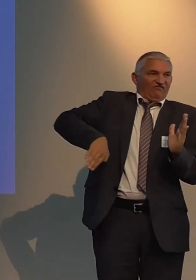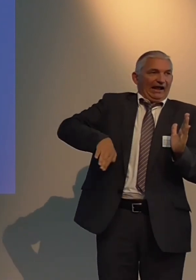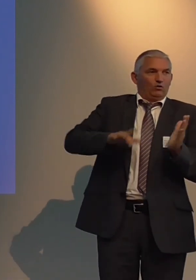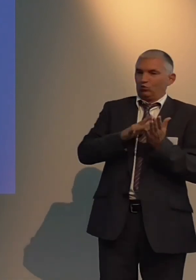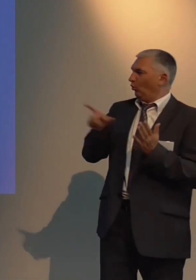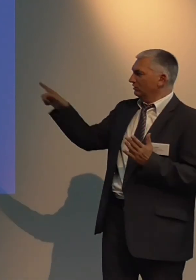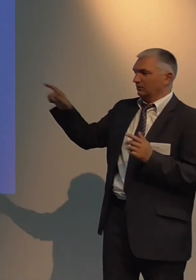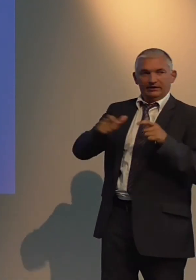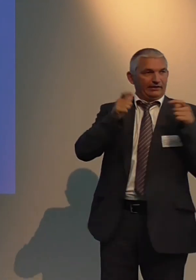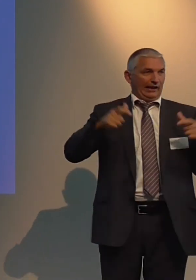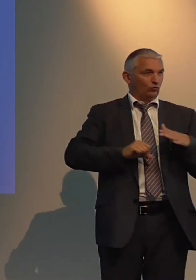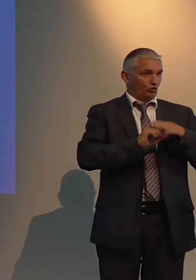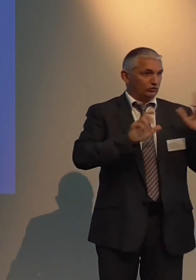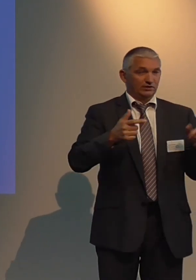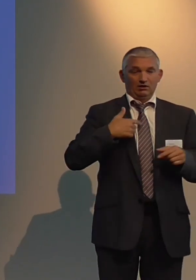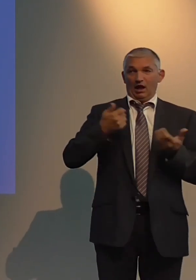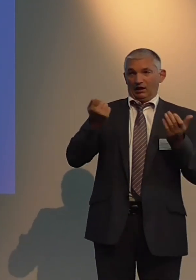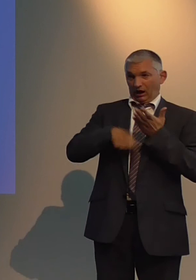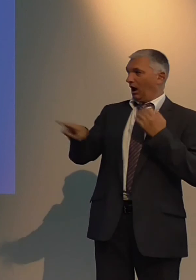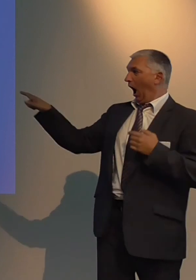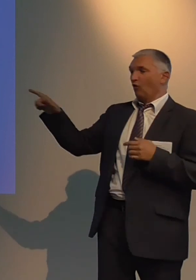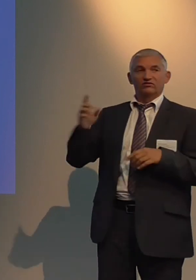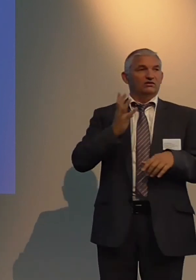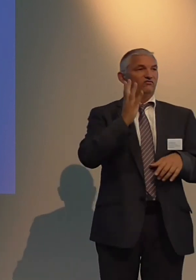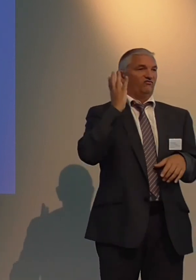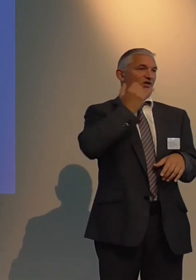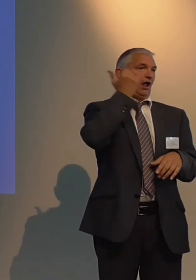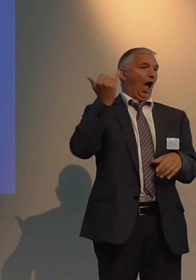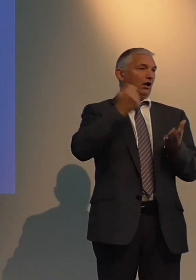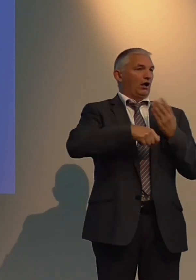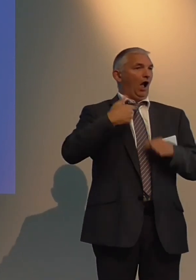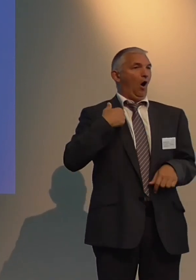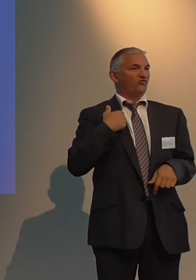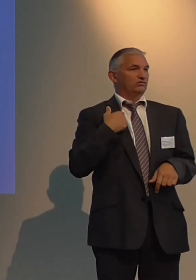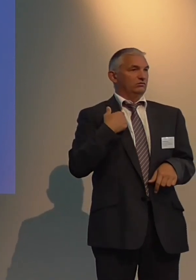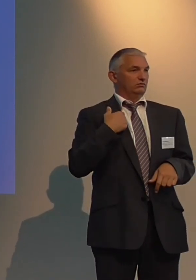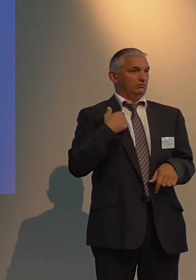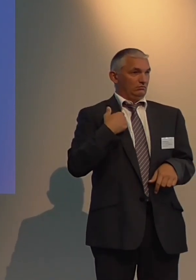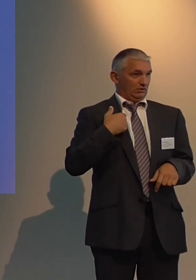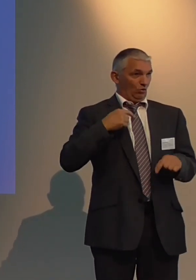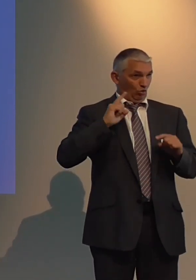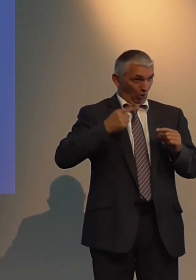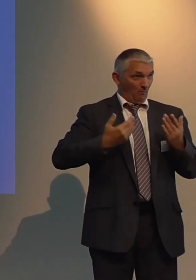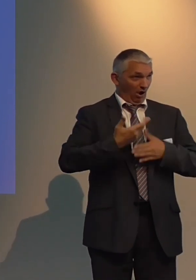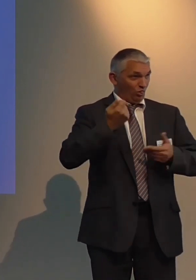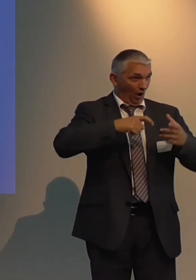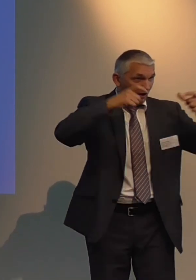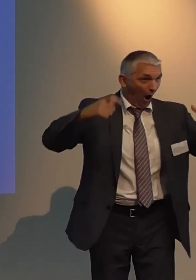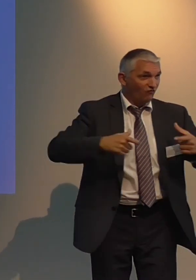die Möglichkeit nicht nutzen können, da wird auch dann von dem Endgerät das entsprechend nicht unterstützt. Ich habe meinen Fernseher vor 4 Jahren gekauft, muss